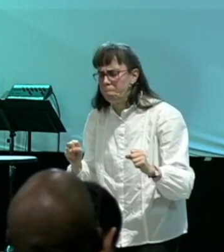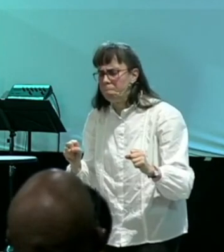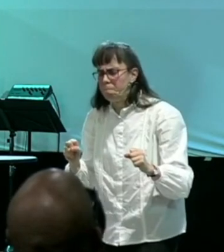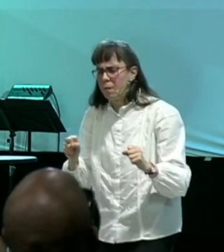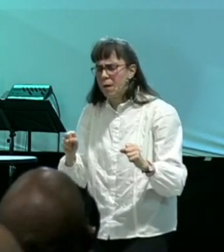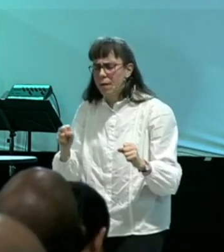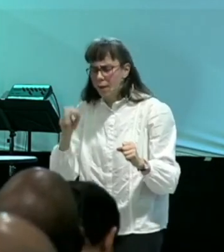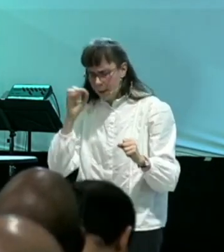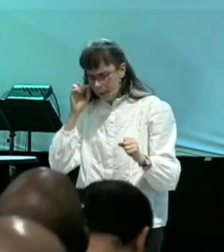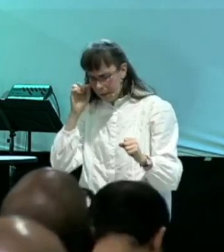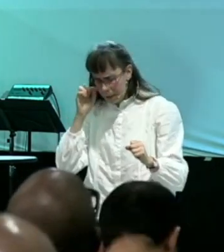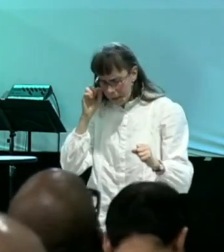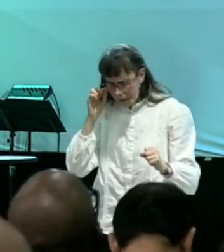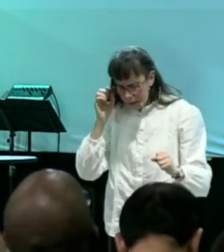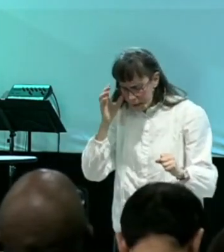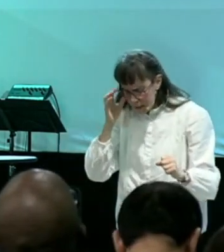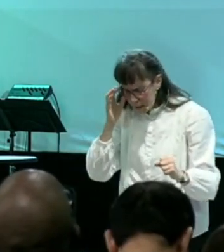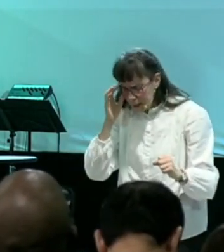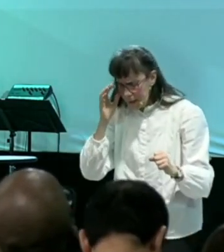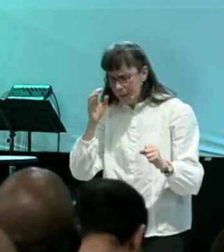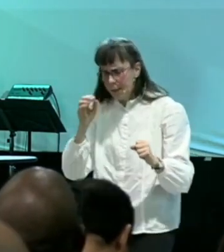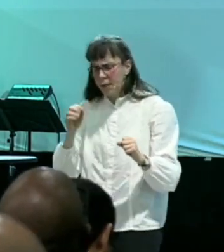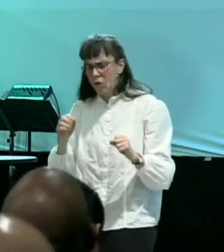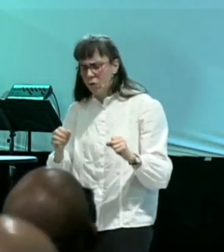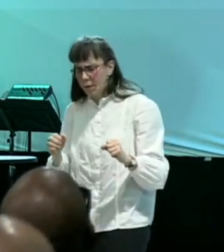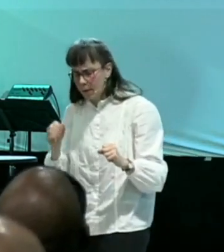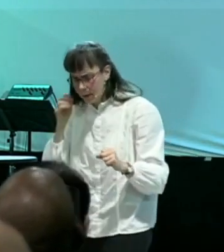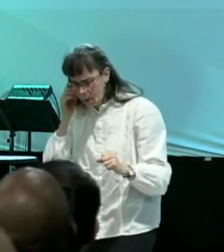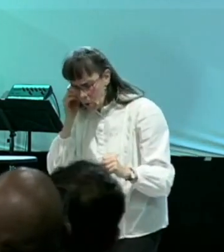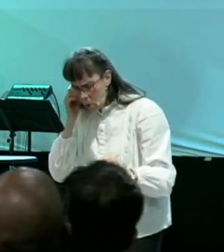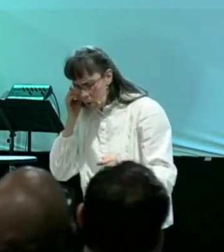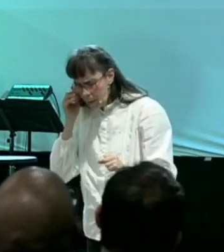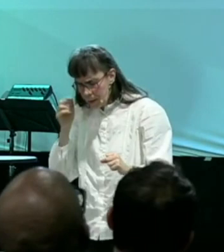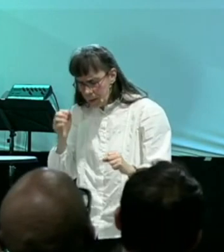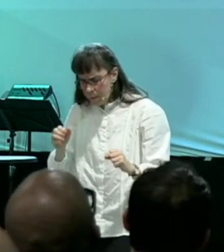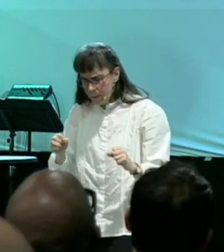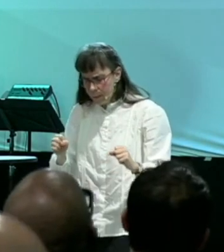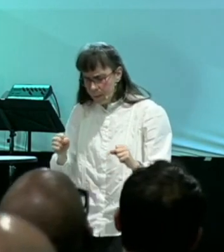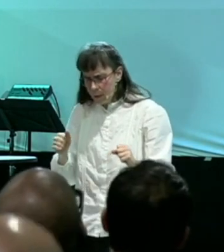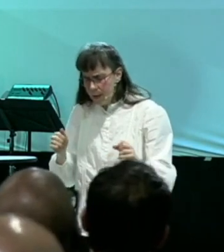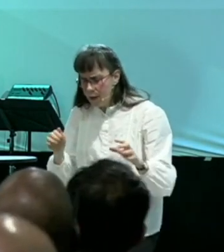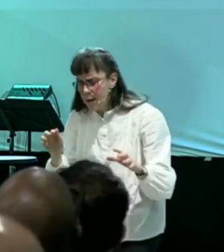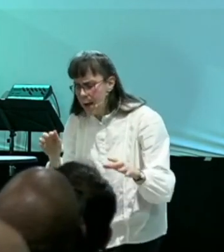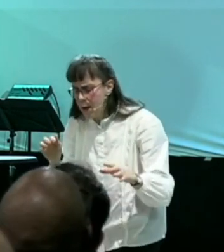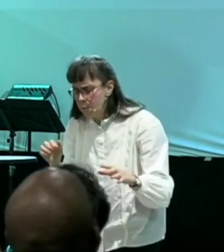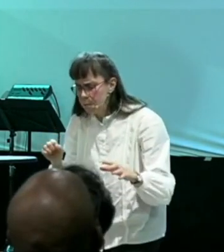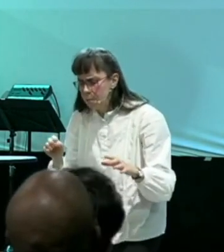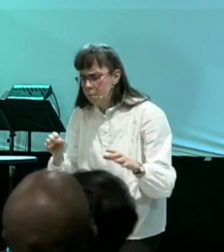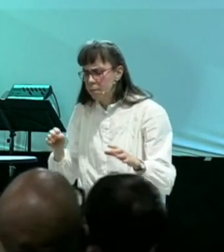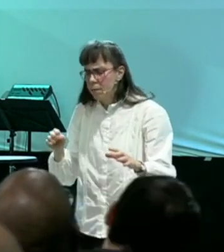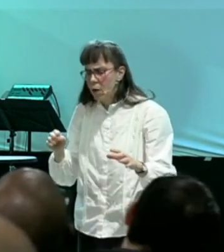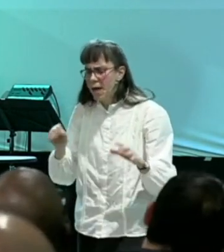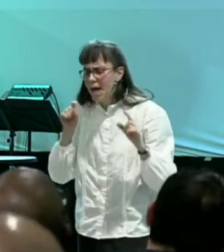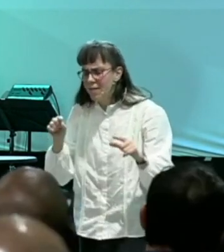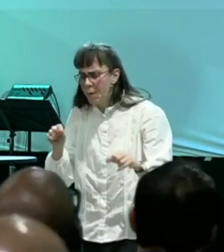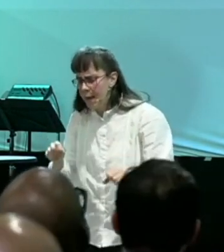Mako reba shanta bandeli. Shuka bashika. Le diable est un menteur. The devil is a liar. Dieu a un